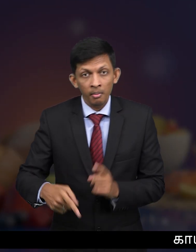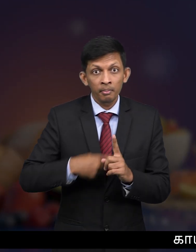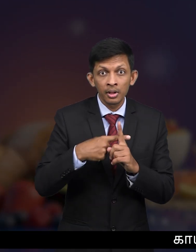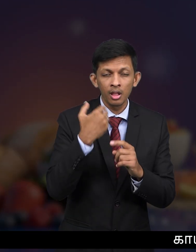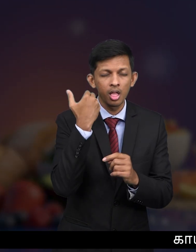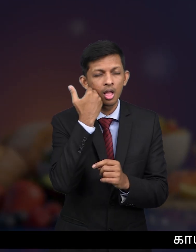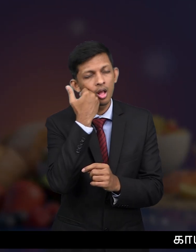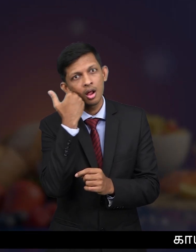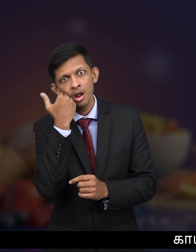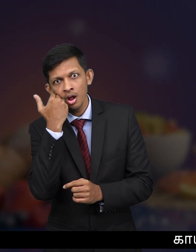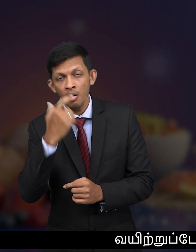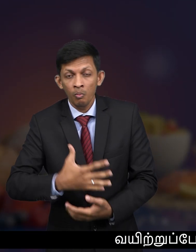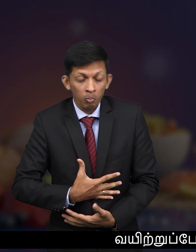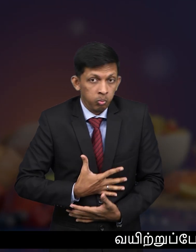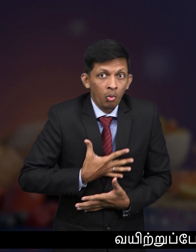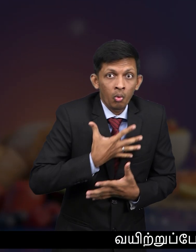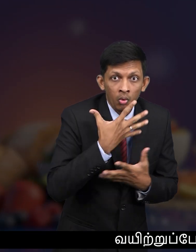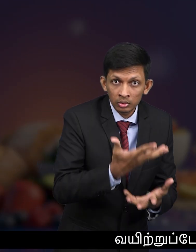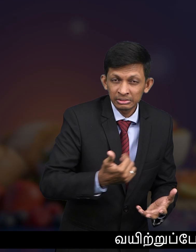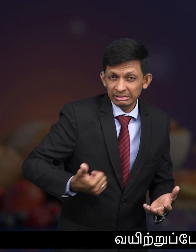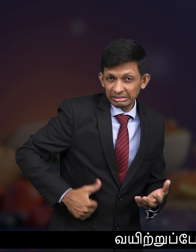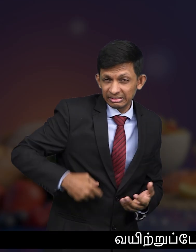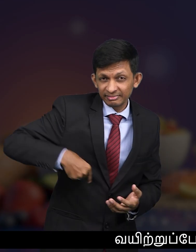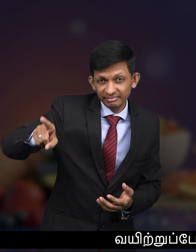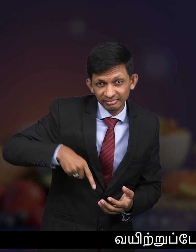வயிற்றுவலி, காய்ச்சல், வாந்தி,